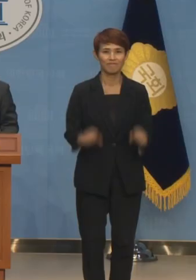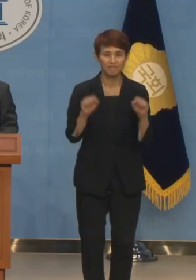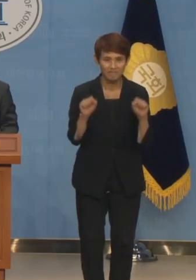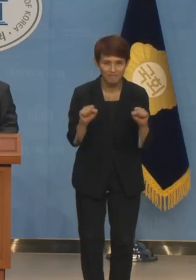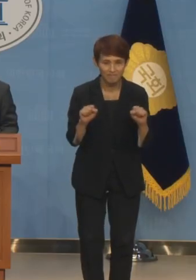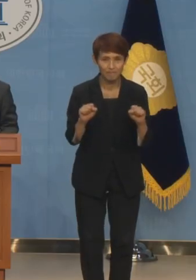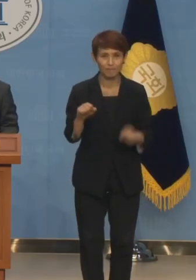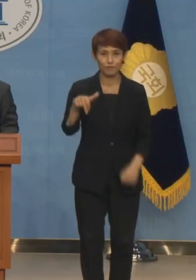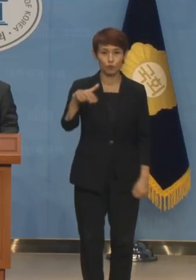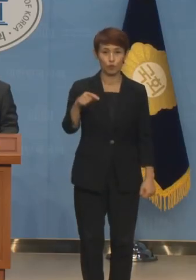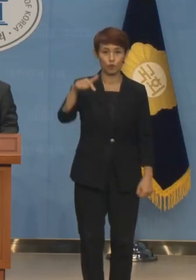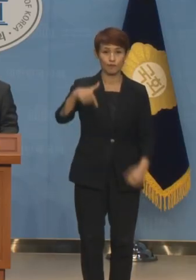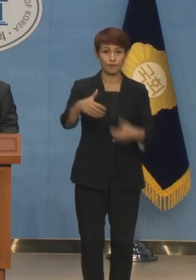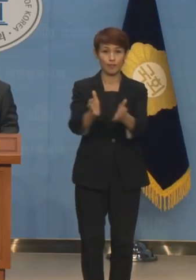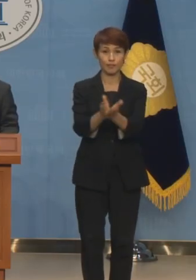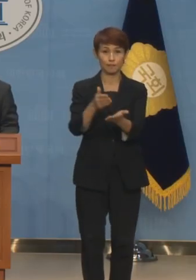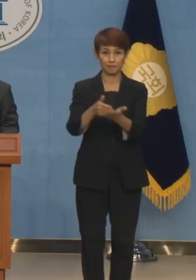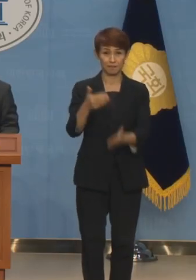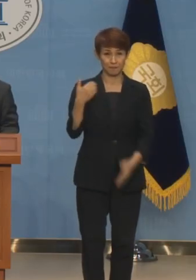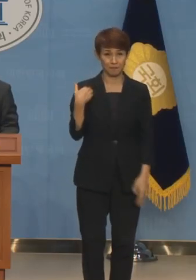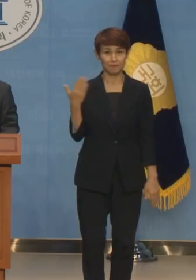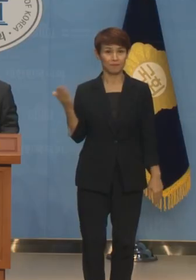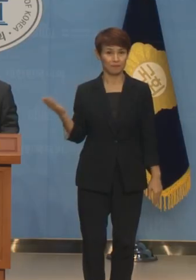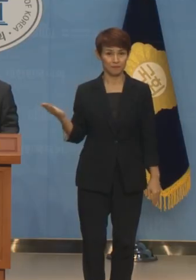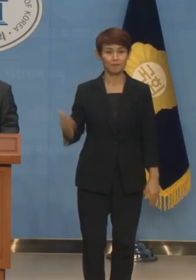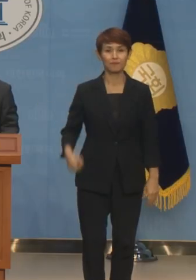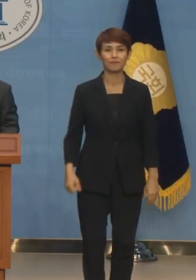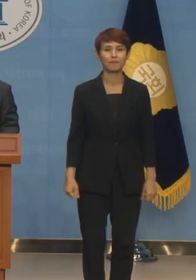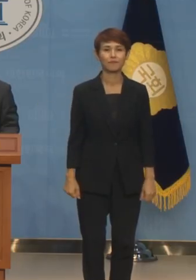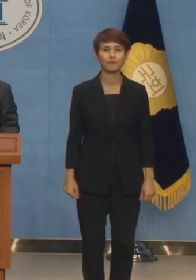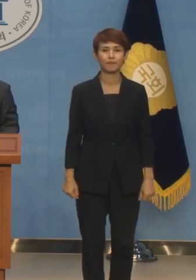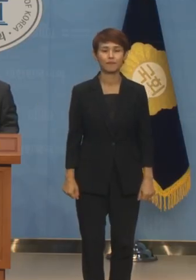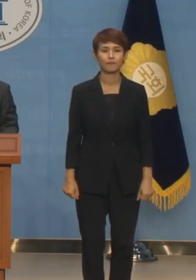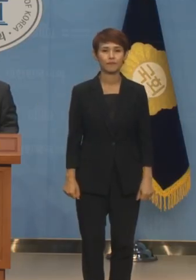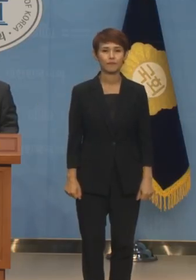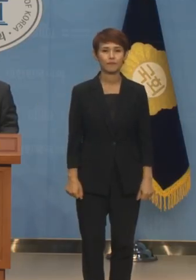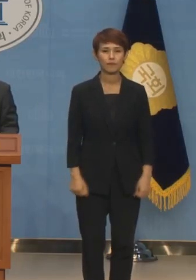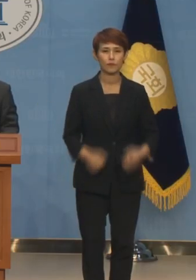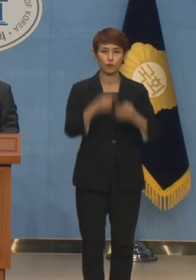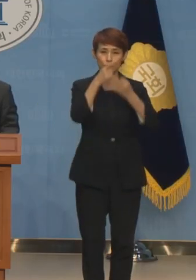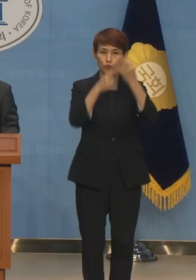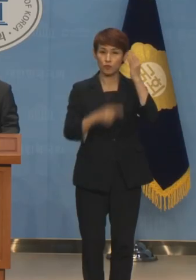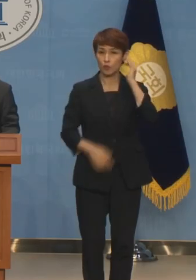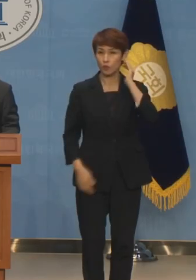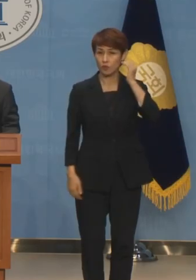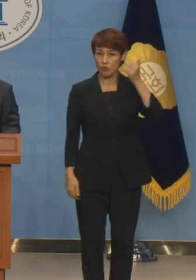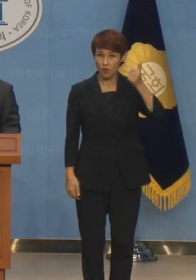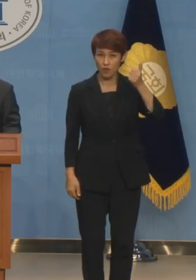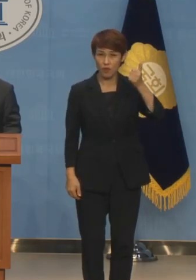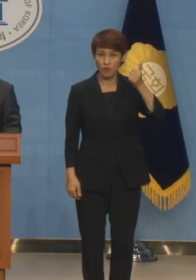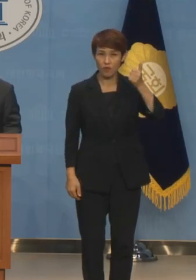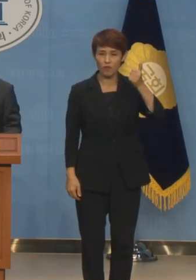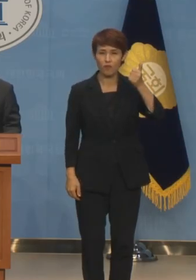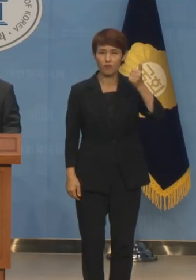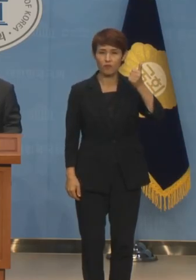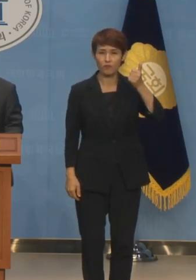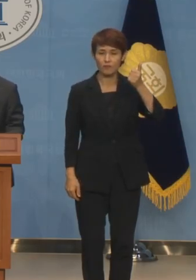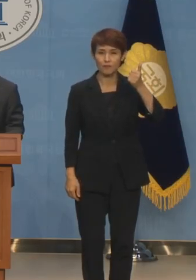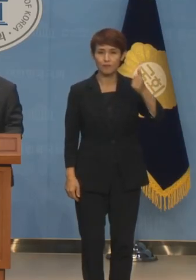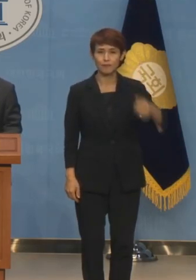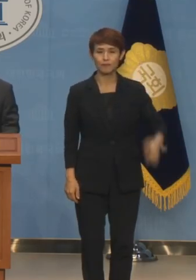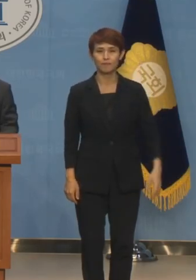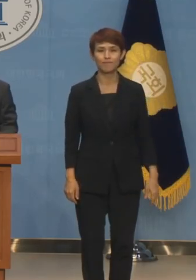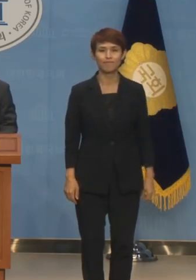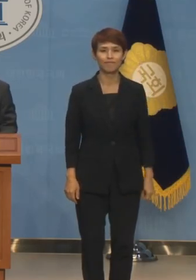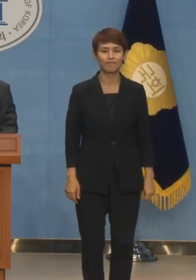안녕하십니까. 조국혁신당 대변인 김보협입니다. 윤 대통령의 다시